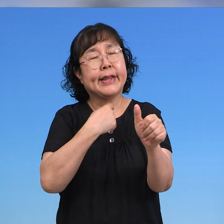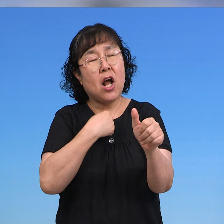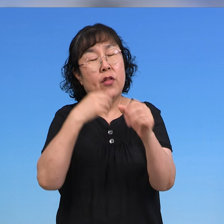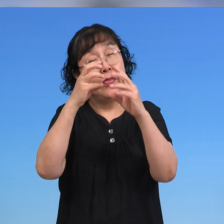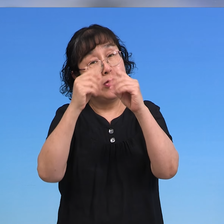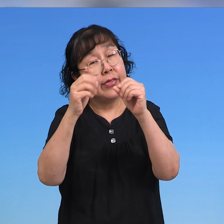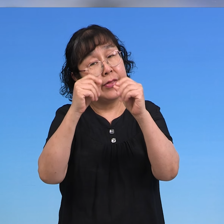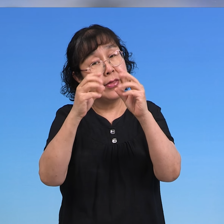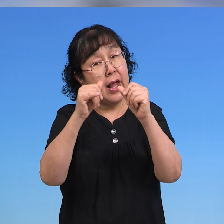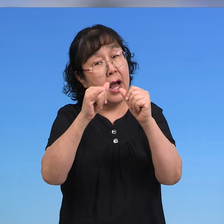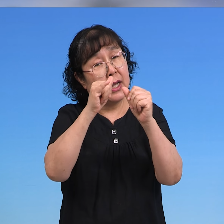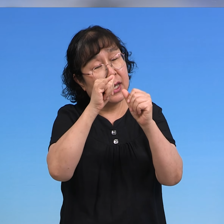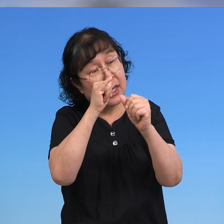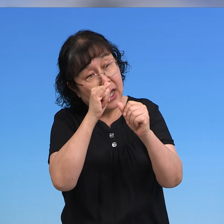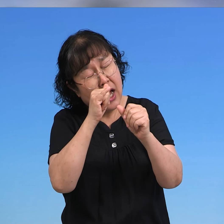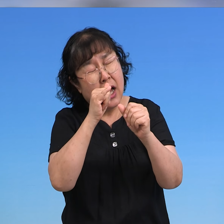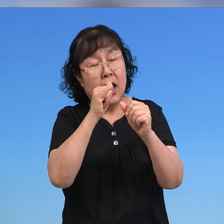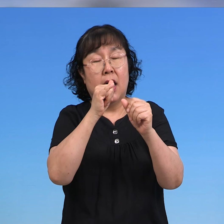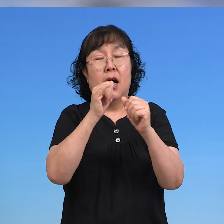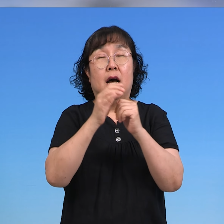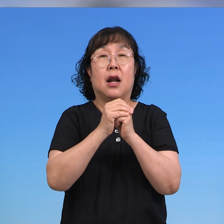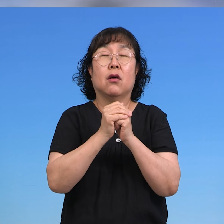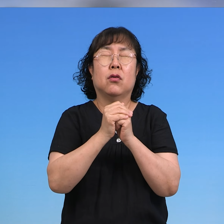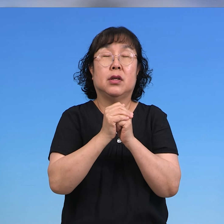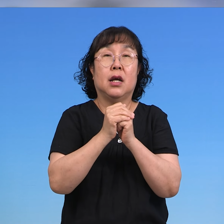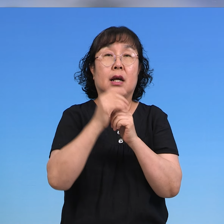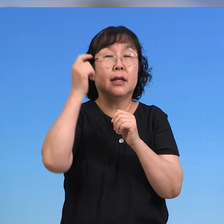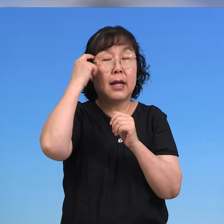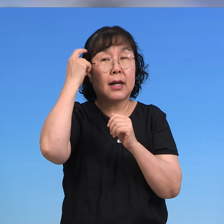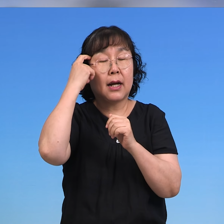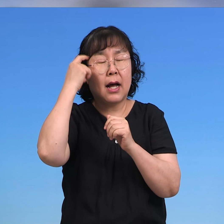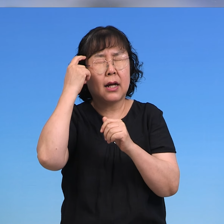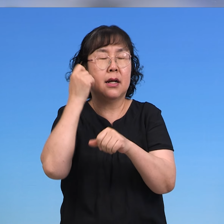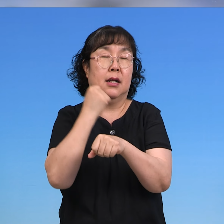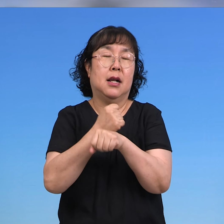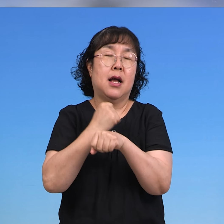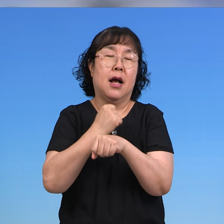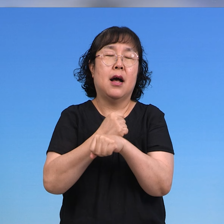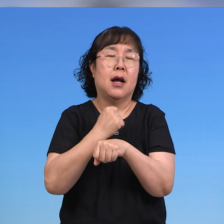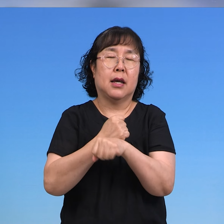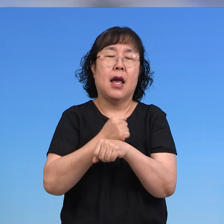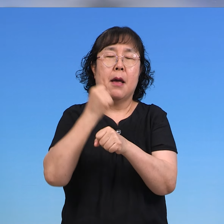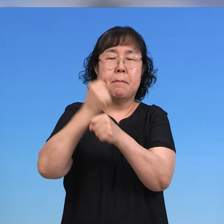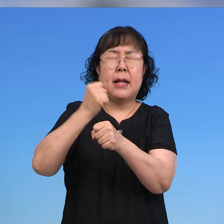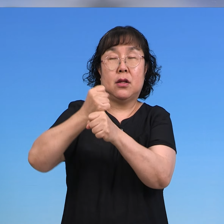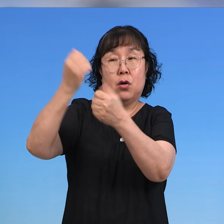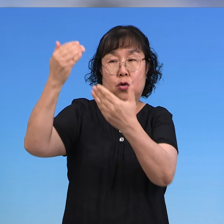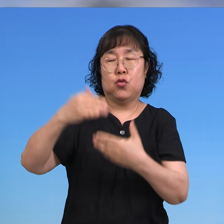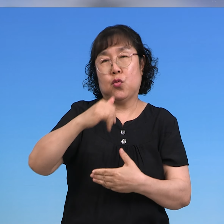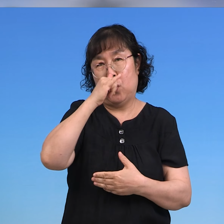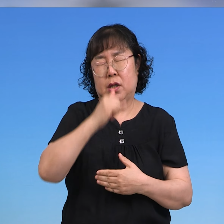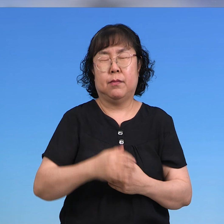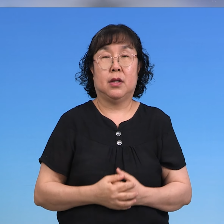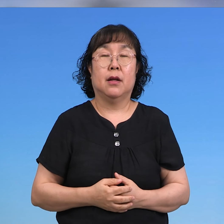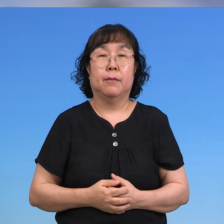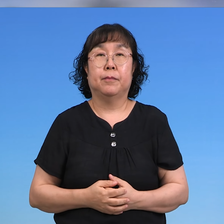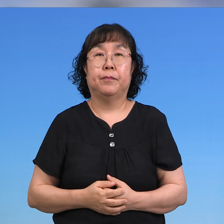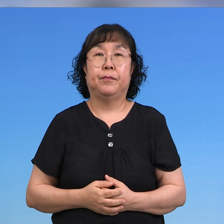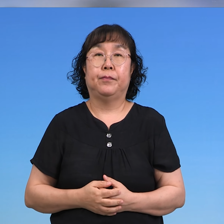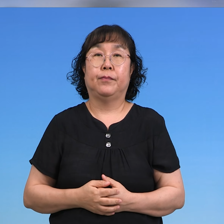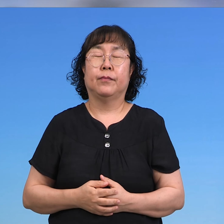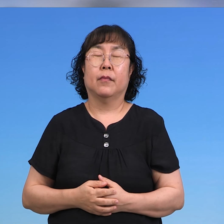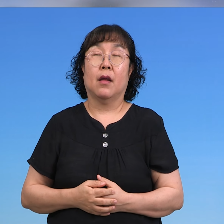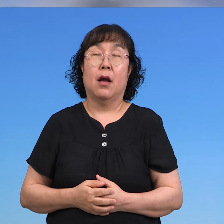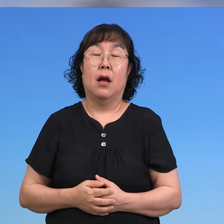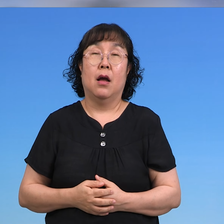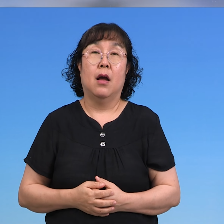이제 영적인 상상력이 작동이 된다고 저는 이제 말씀 묵상하다가 이번에 그걸 제가 새롭게 좀 발견을 한 겁니다. 그래서